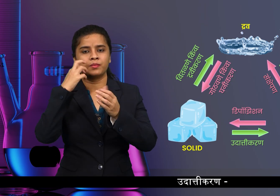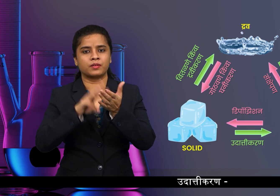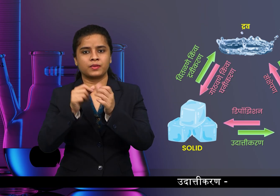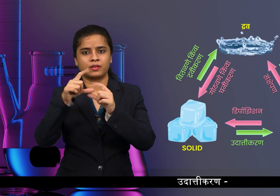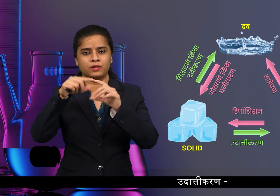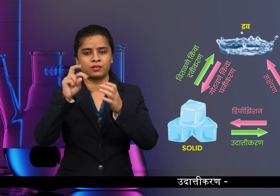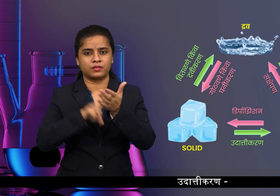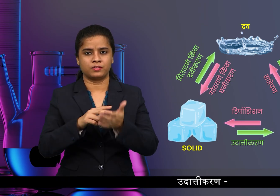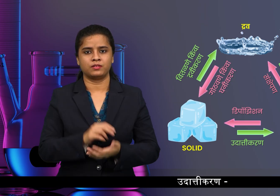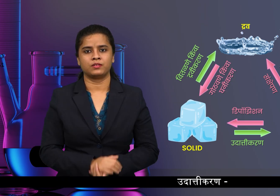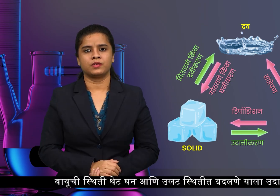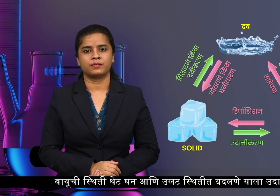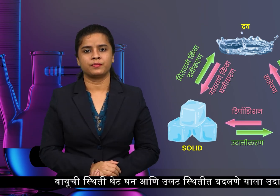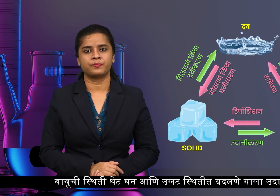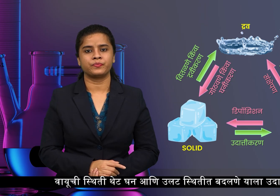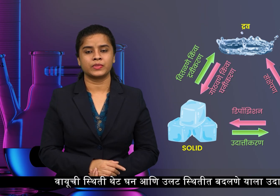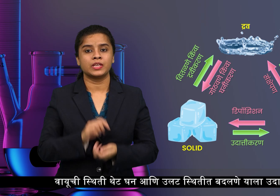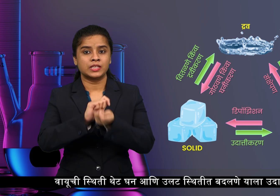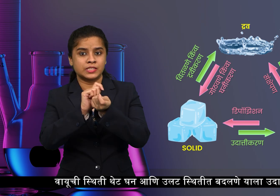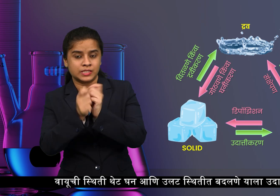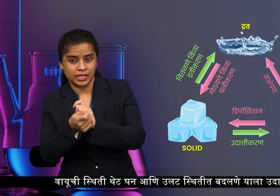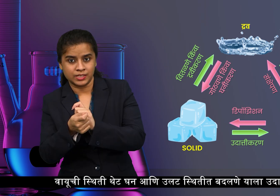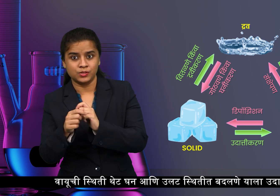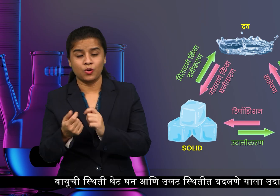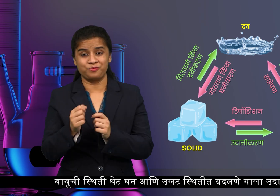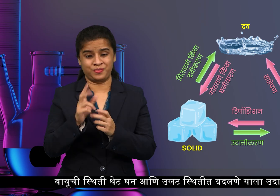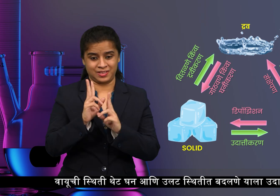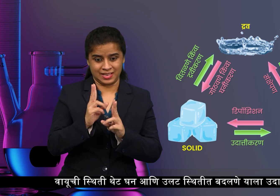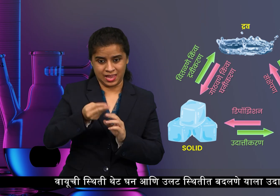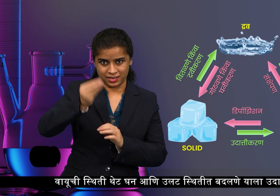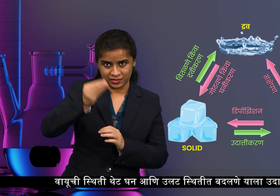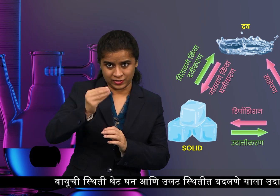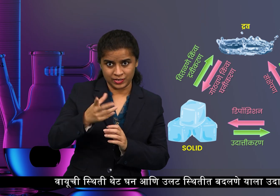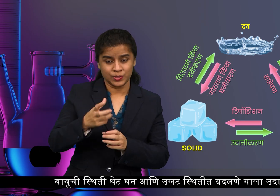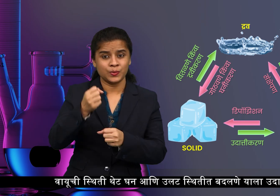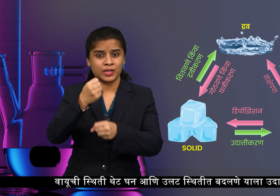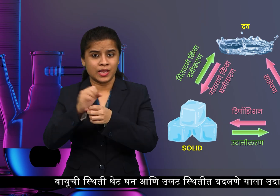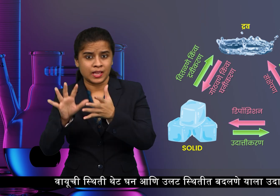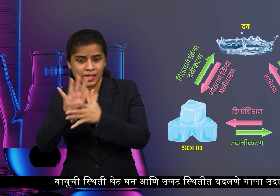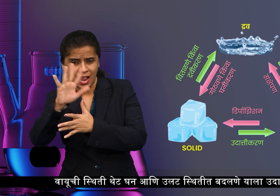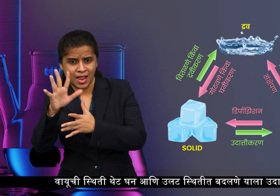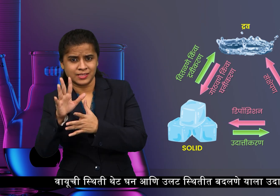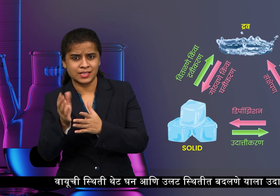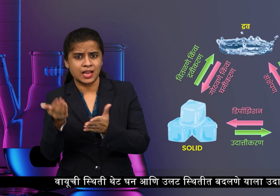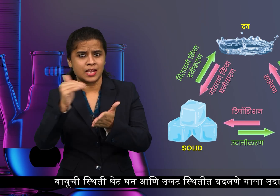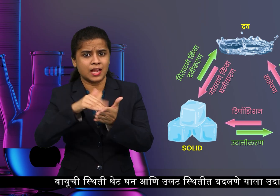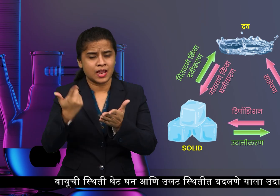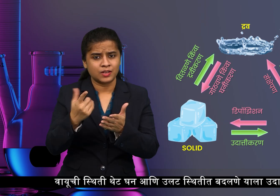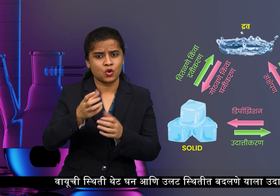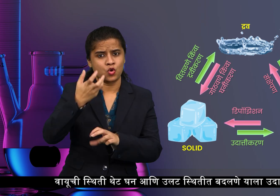उदात्तीकरण वायूची स्थिती थेट धन आणि उलट स्थितीत बदलणे याला उदात्तीकरण म्हणतात.